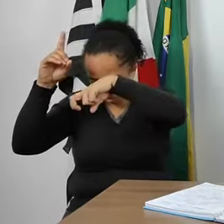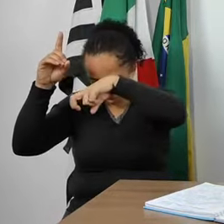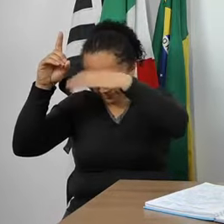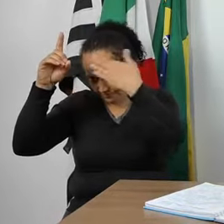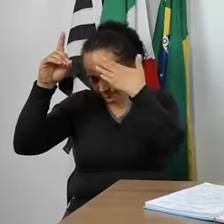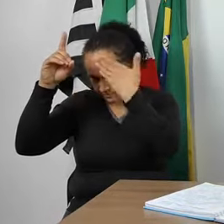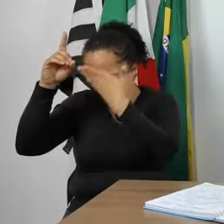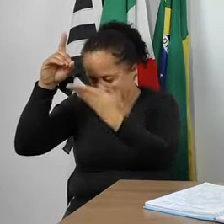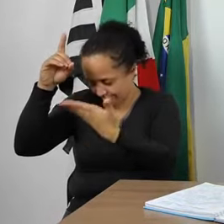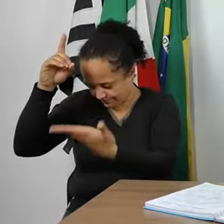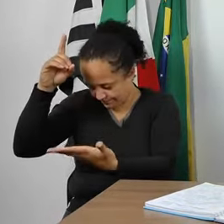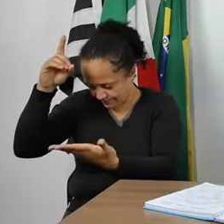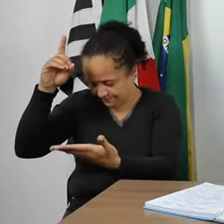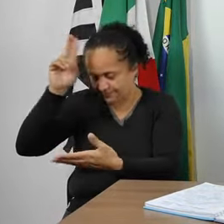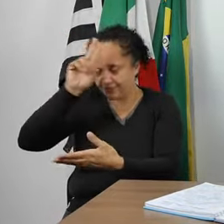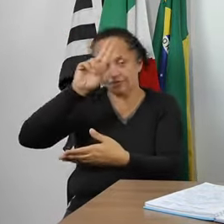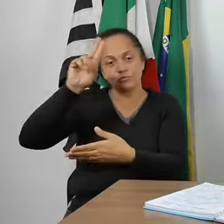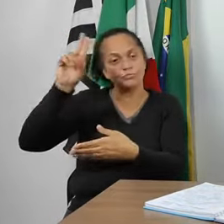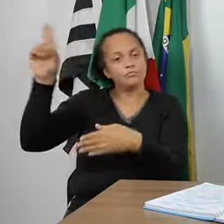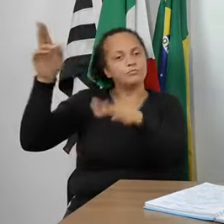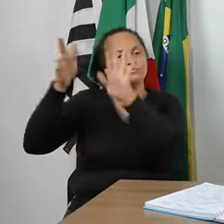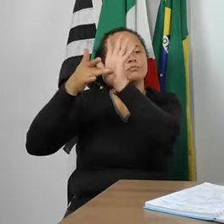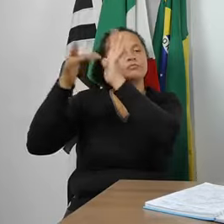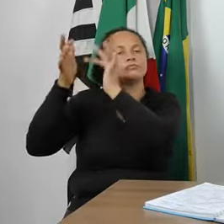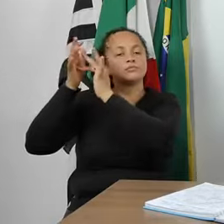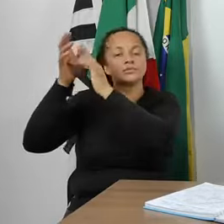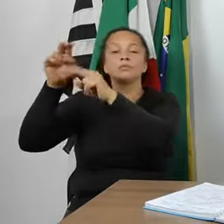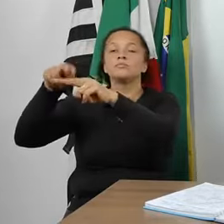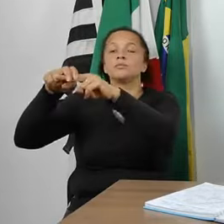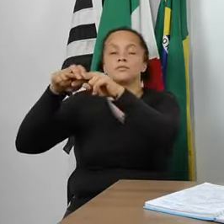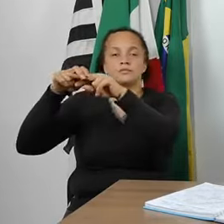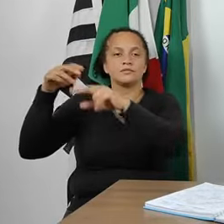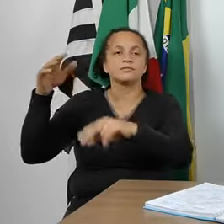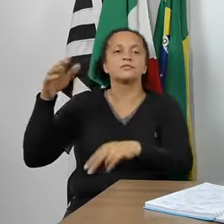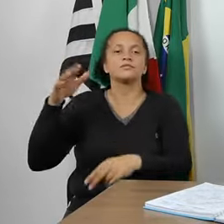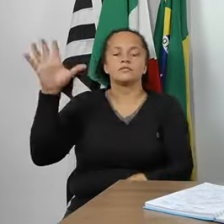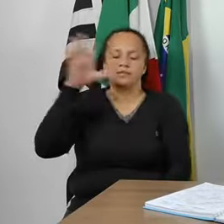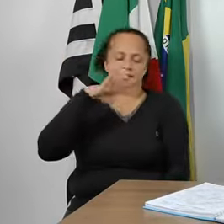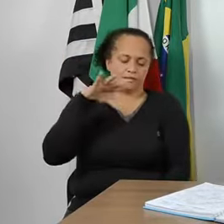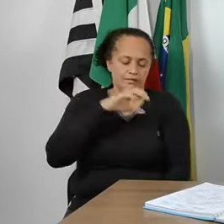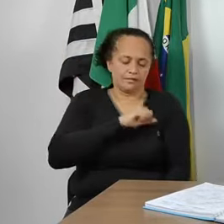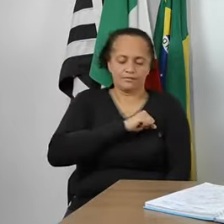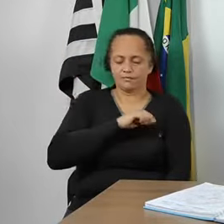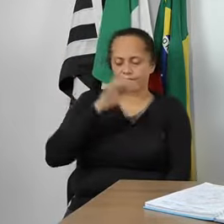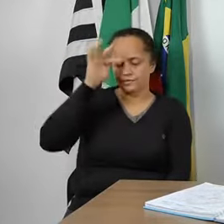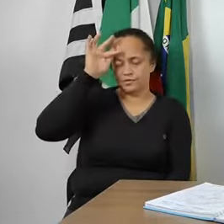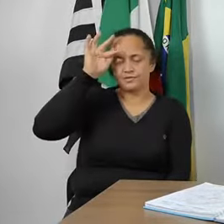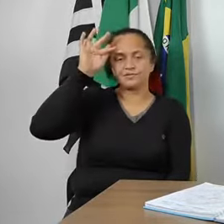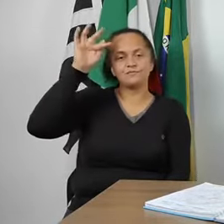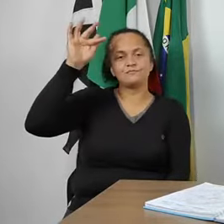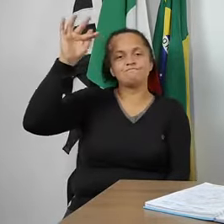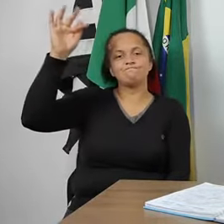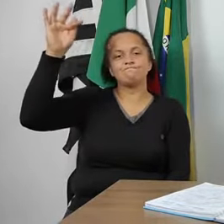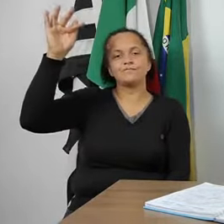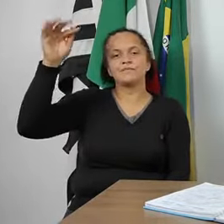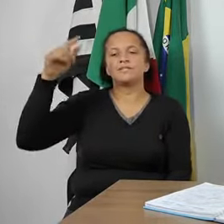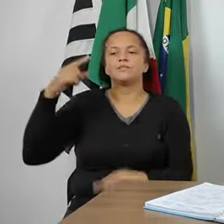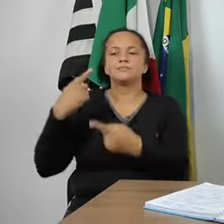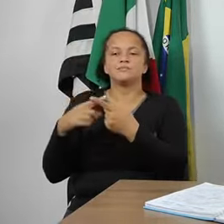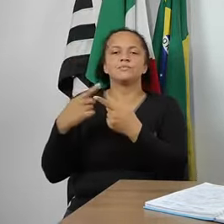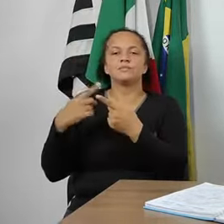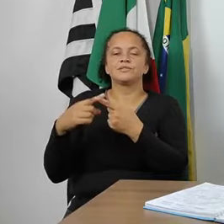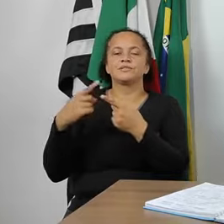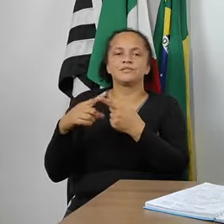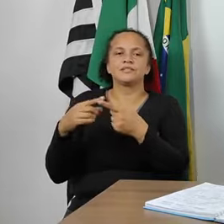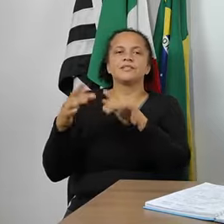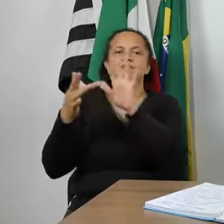teu amor e da tua fidelidade, pois exaltastes acima de todas as coisas